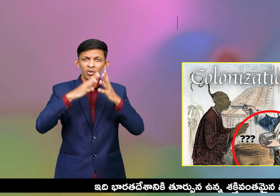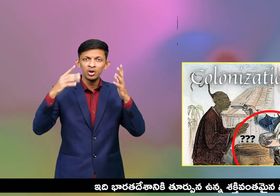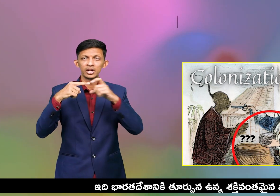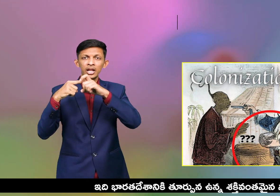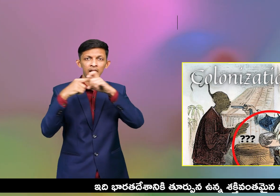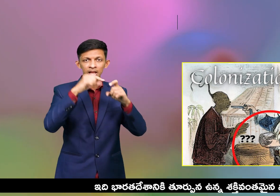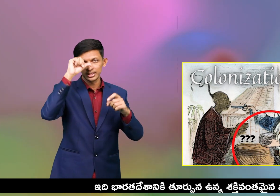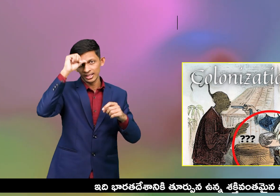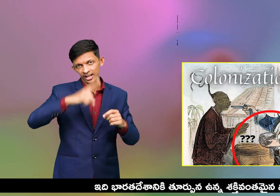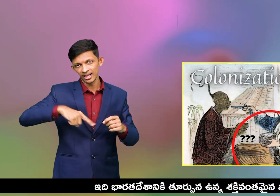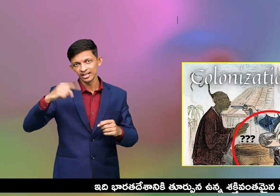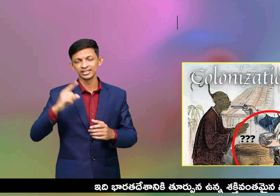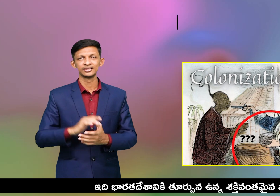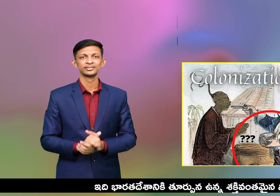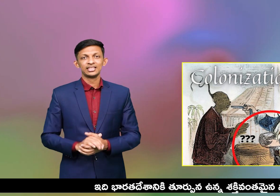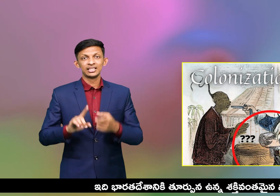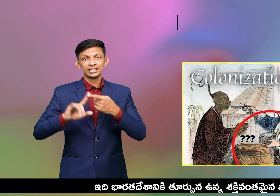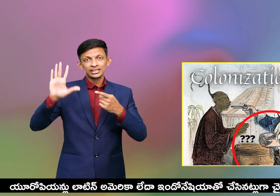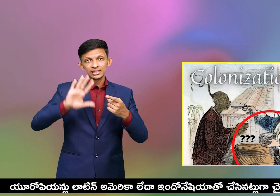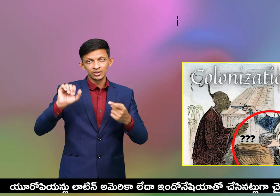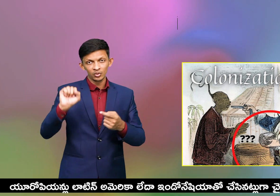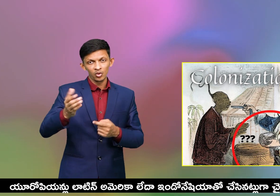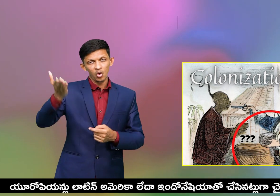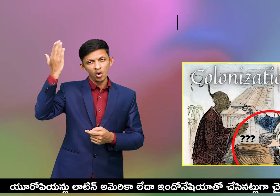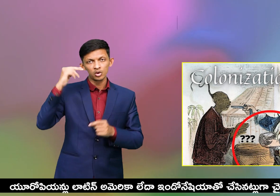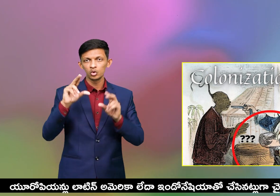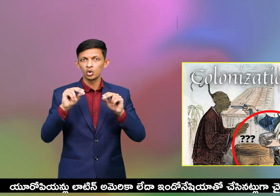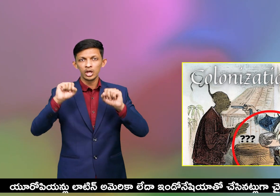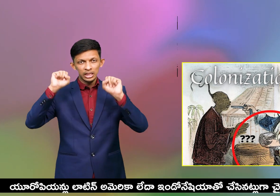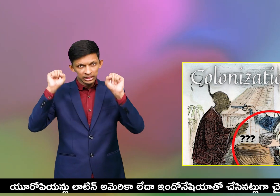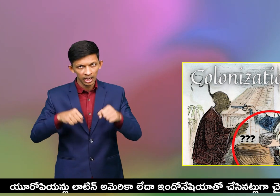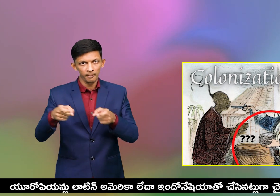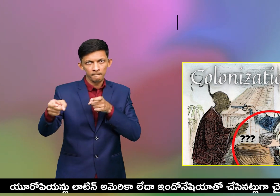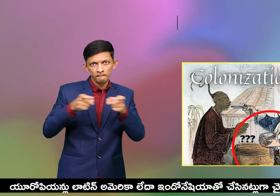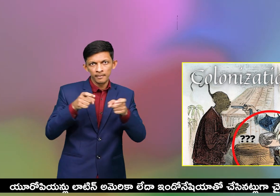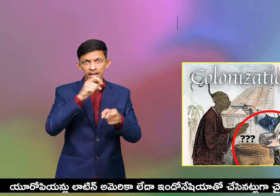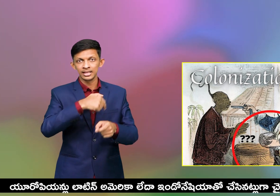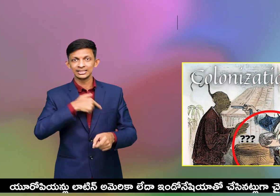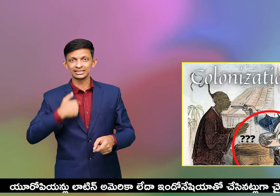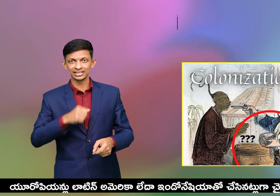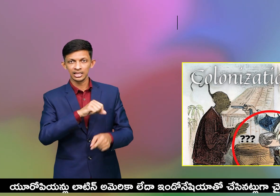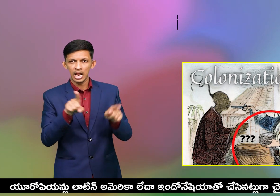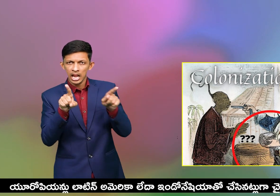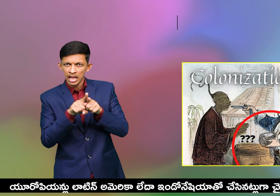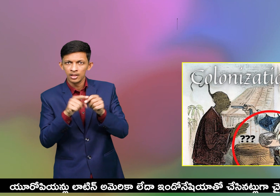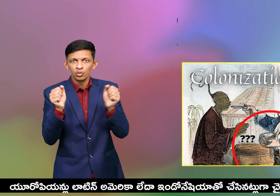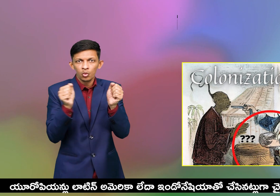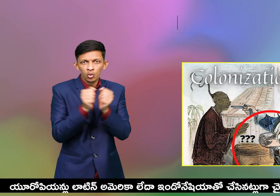ఉన్న శక్తివంతమైన సామ్రాజ్యం. యూరోపియన్లు లాటిన్ అమెరికా లేదా ఇండోనేషియాతో చేసినట్లుగా